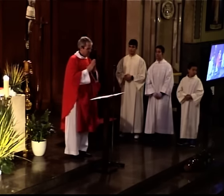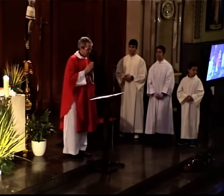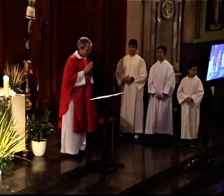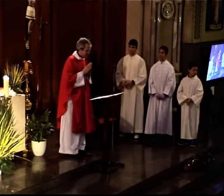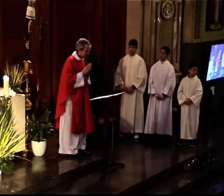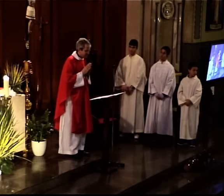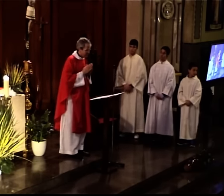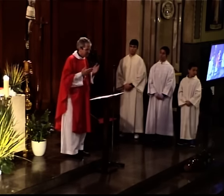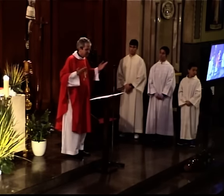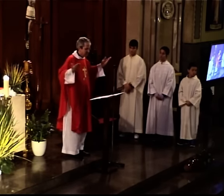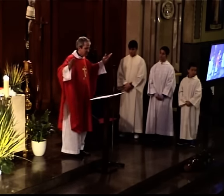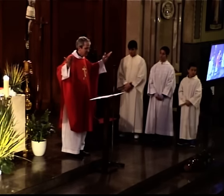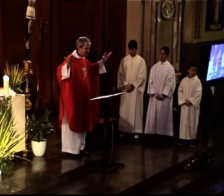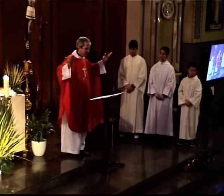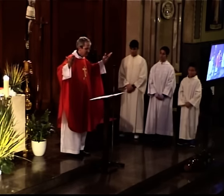Oremos.